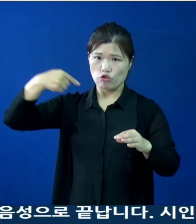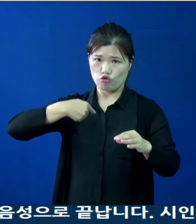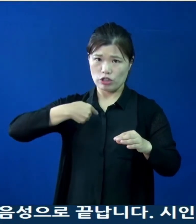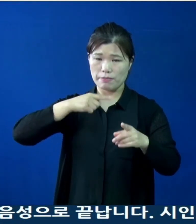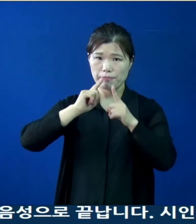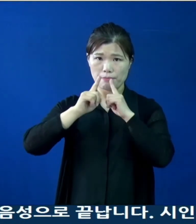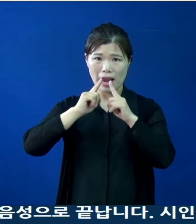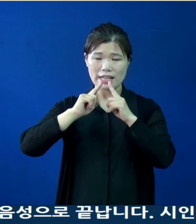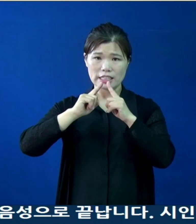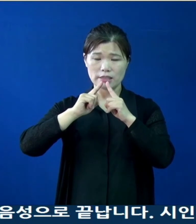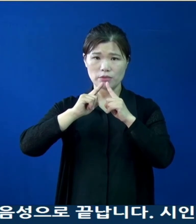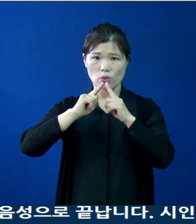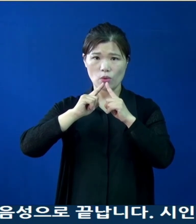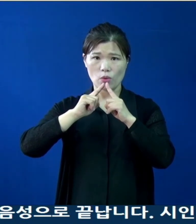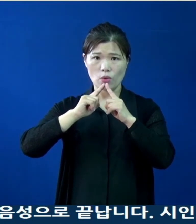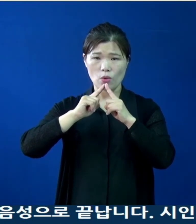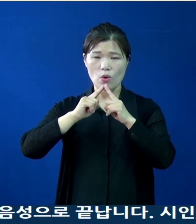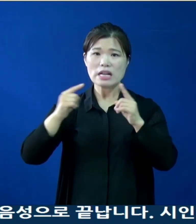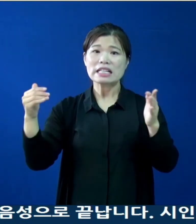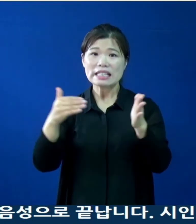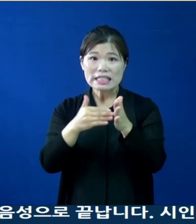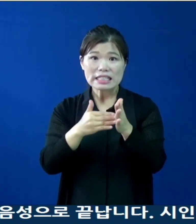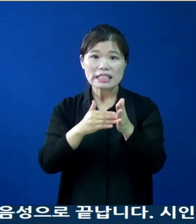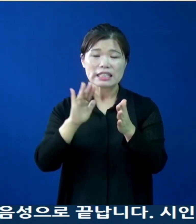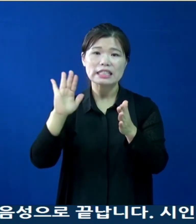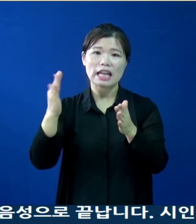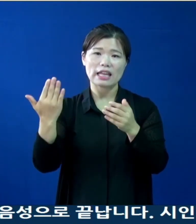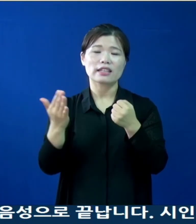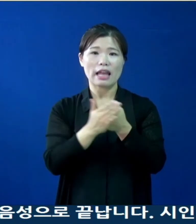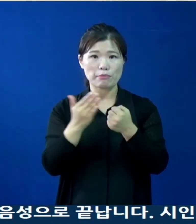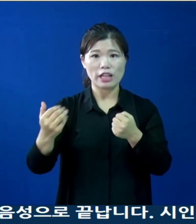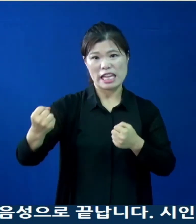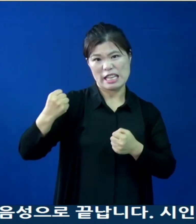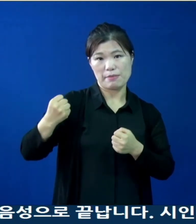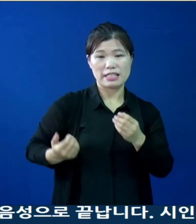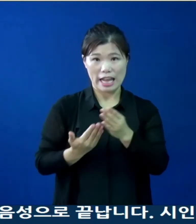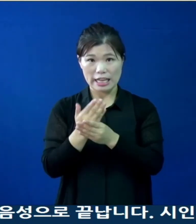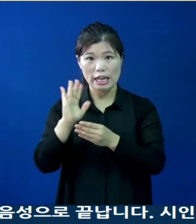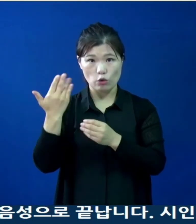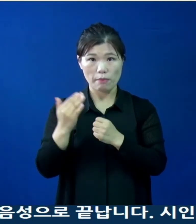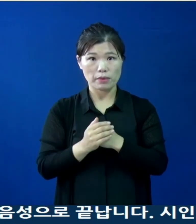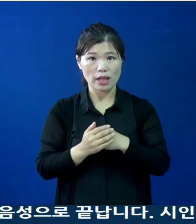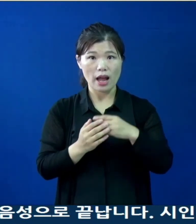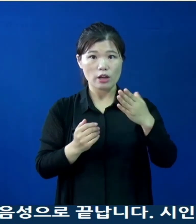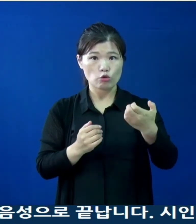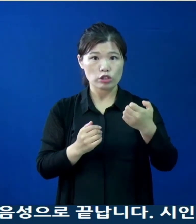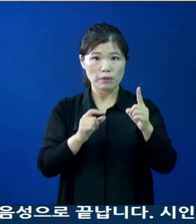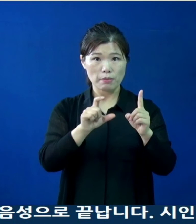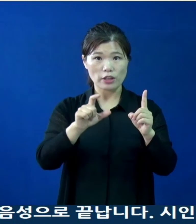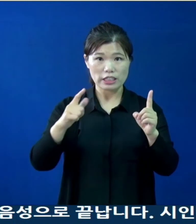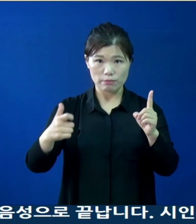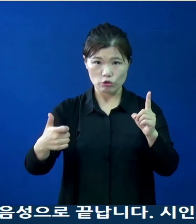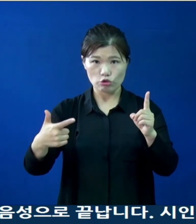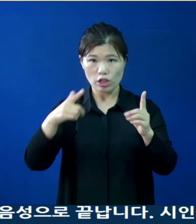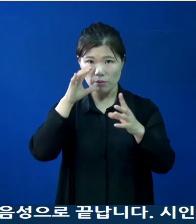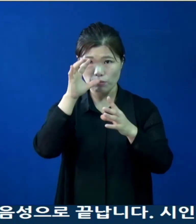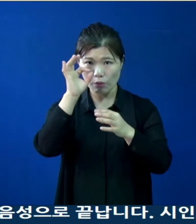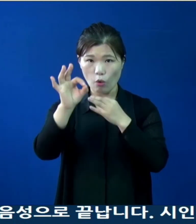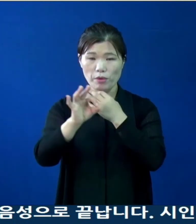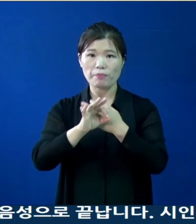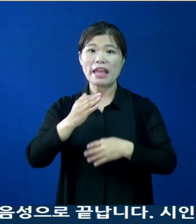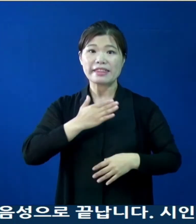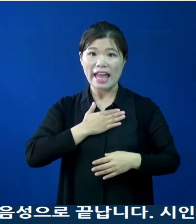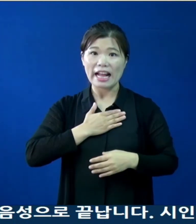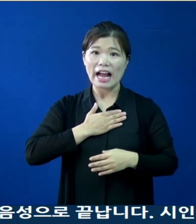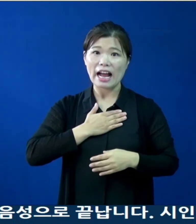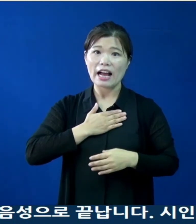때문에 힘이 있다는 사실을 깨달았습니다. 16절 보십시오. 내가 그를, 하나님입니다,